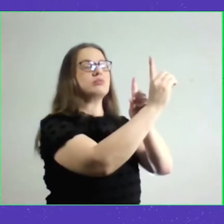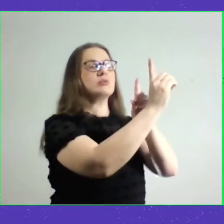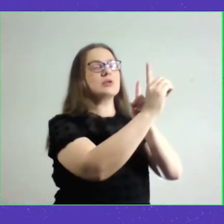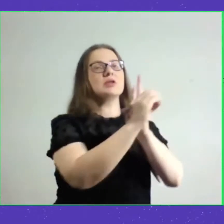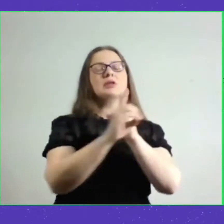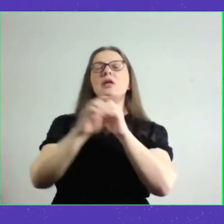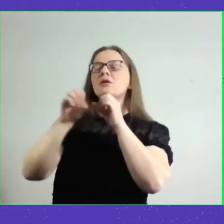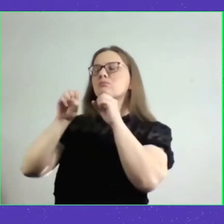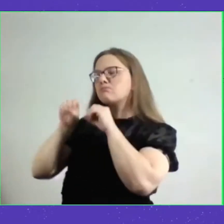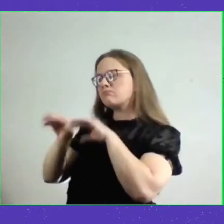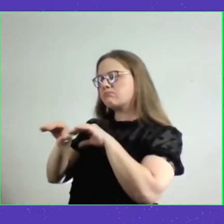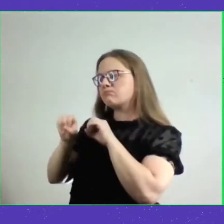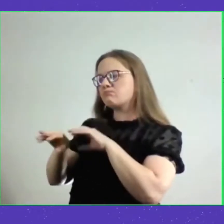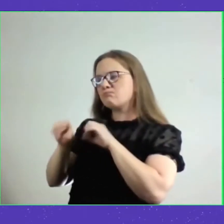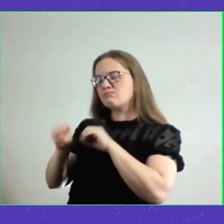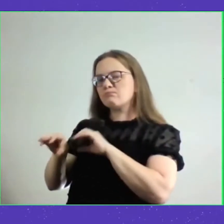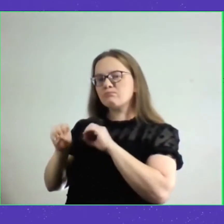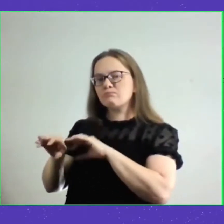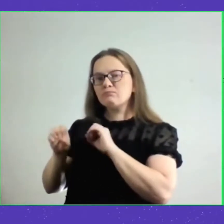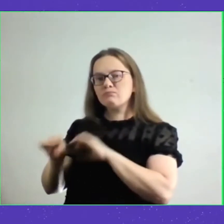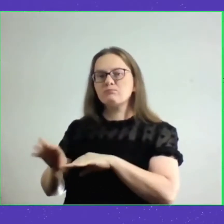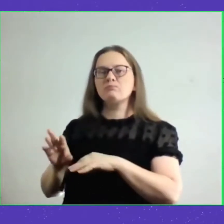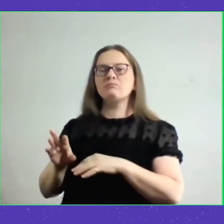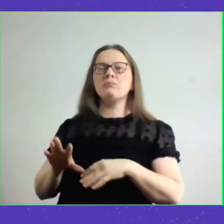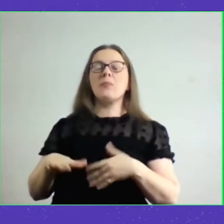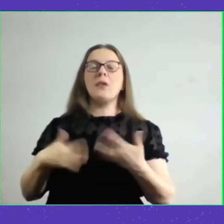bem. Então, eu queria destacar